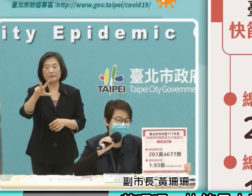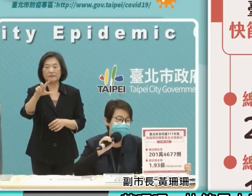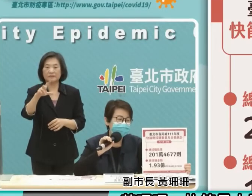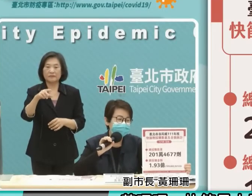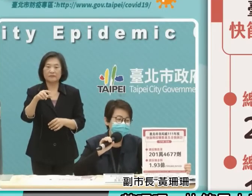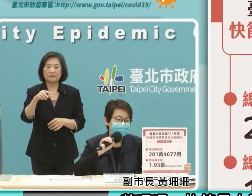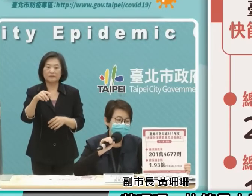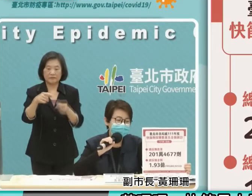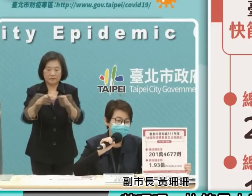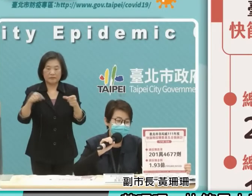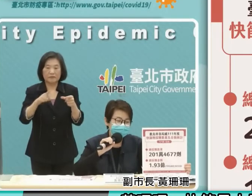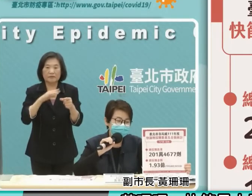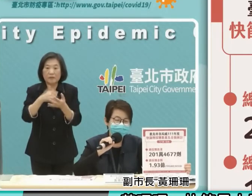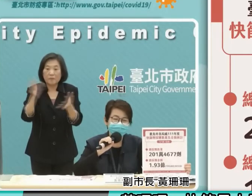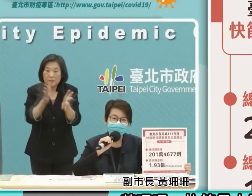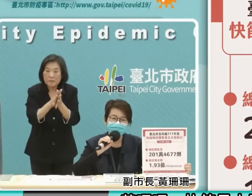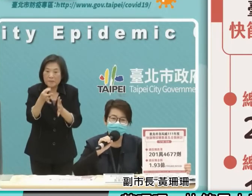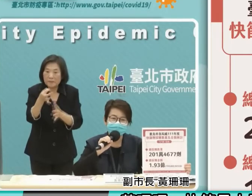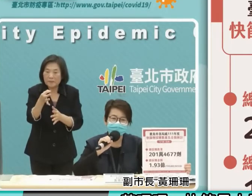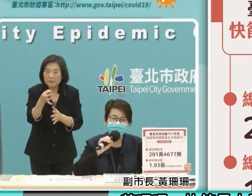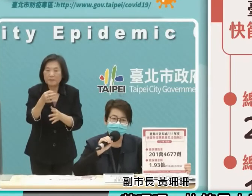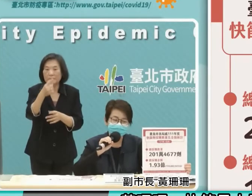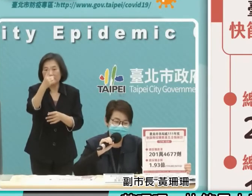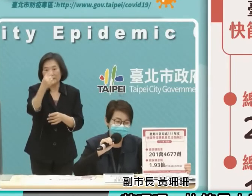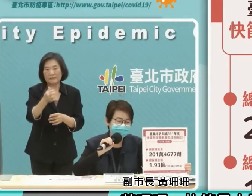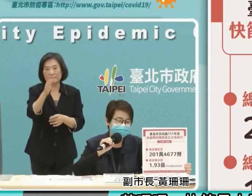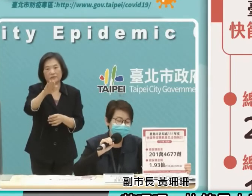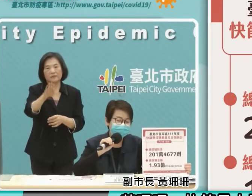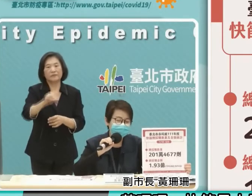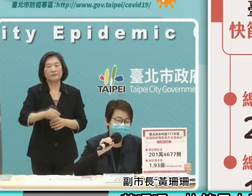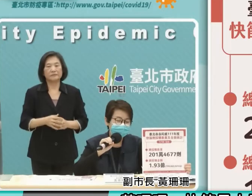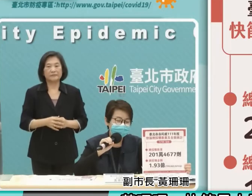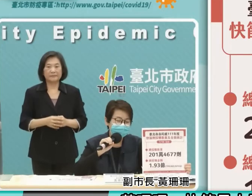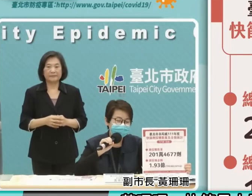201万4677剂，总采购金额高达1.93亿，